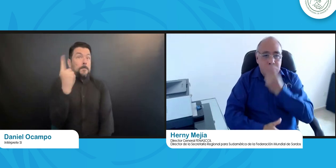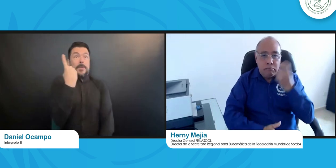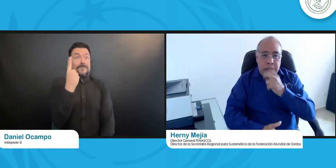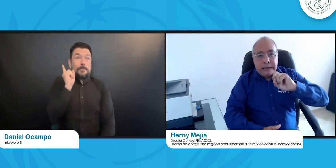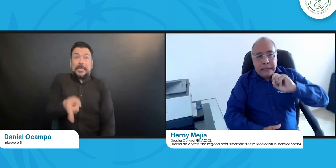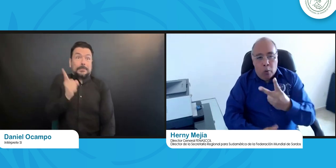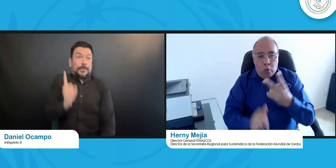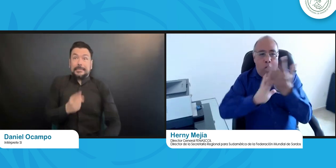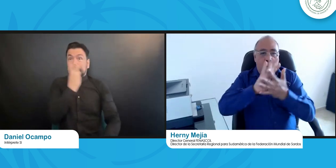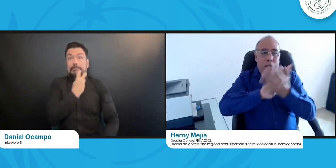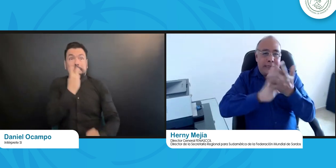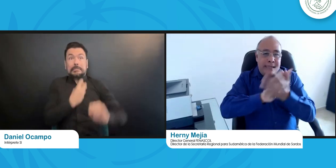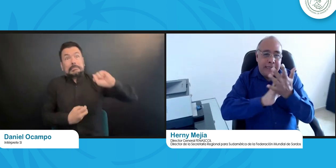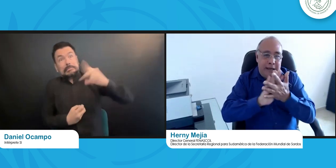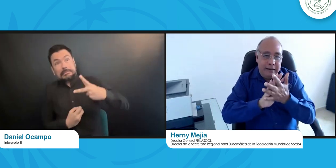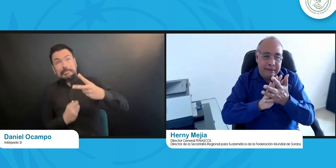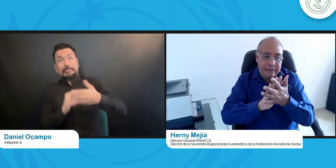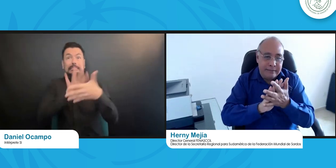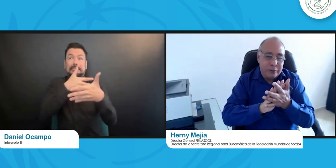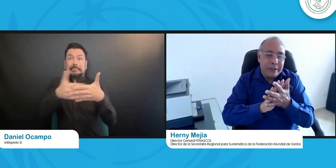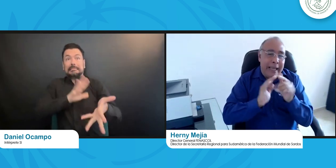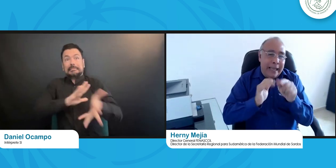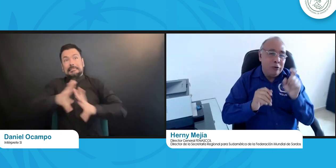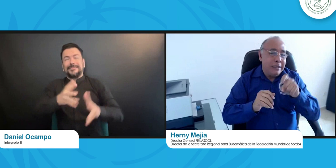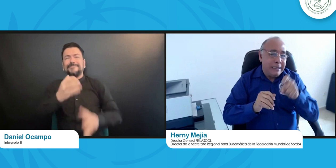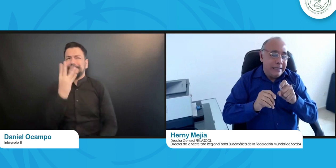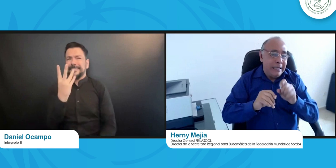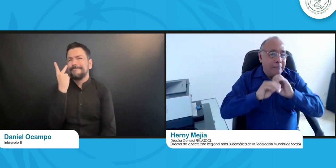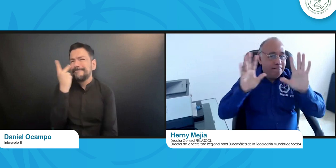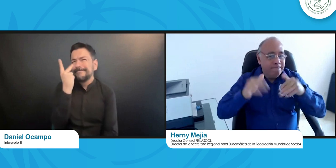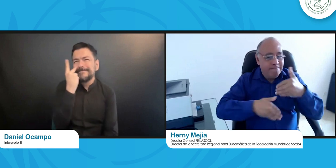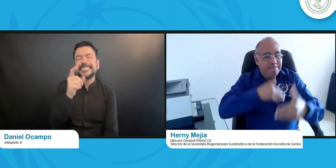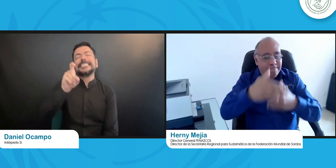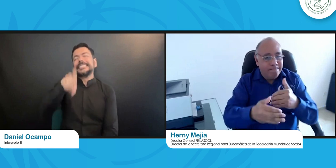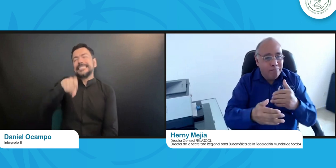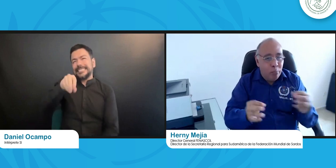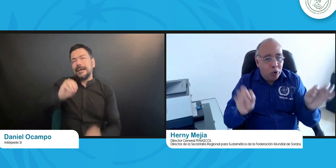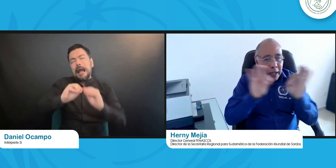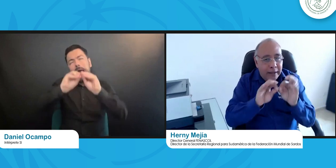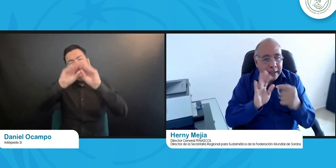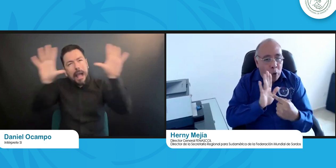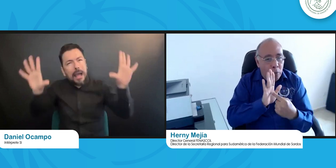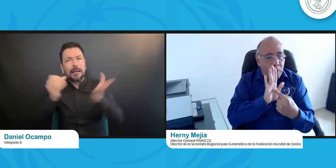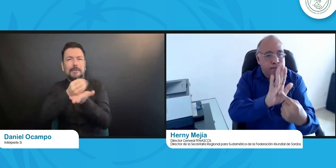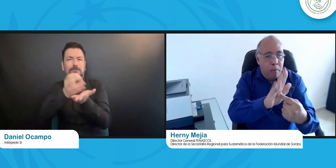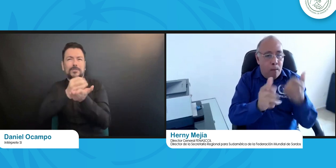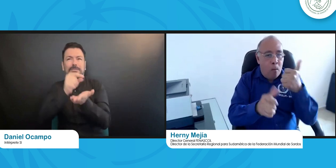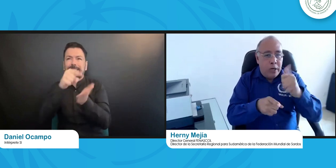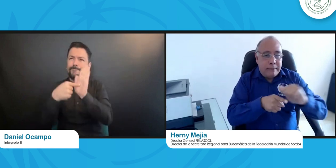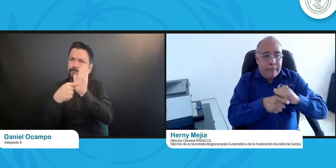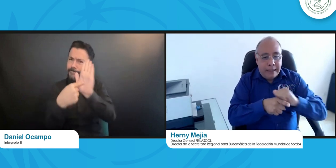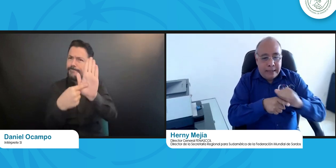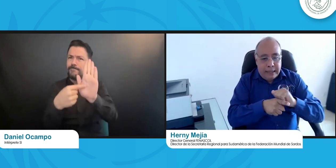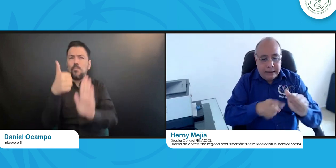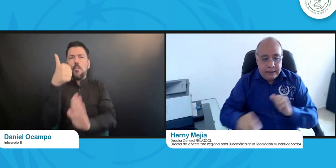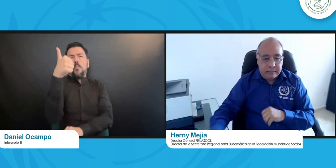persisten esas metodologías oralistas y en un segundo plano está la educación mediada por la lengua de señas.